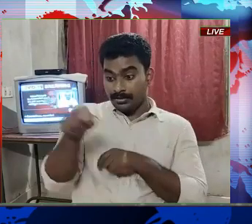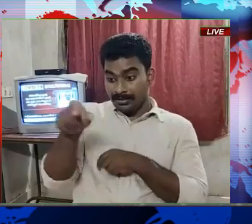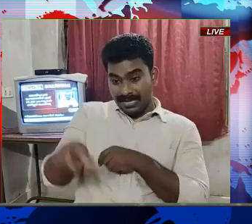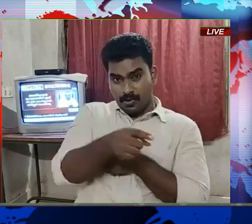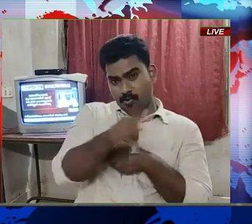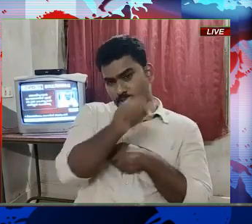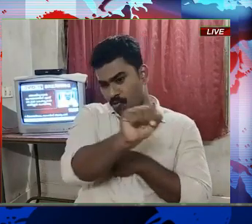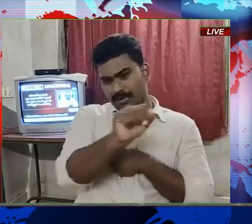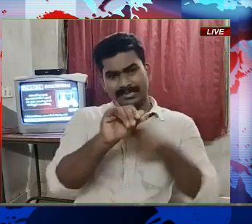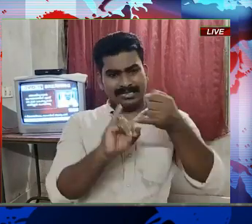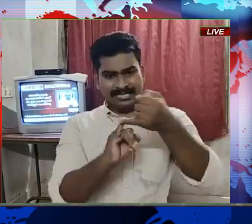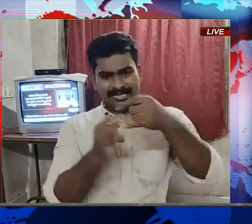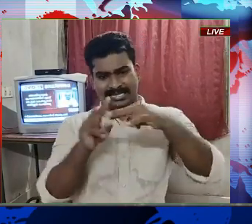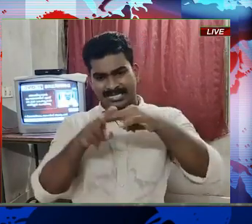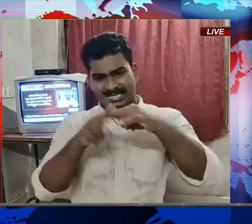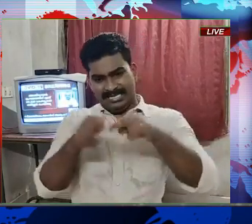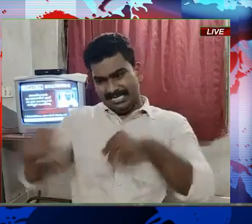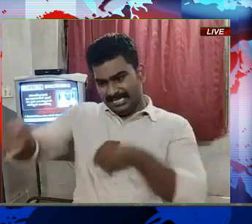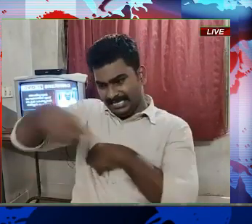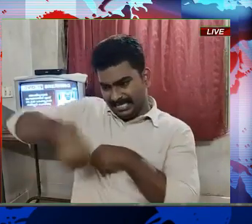ഓരോ പഞ്ചായത്തിൻ്റെയും